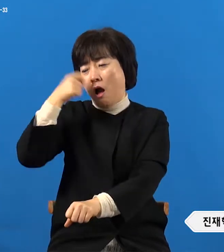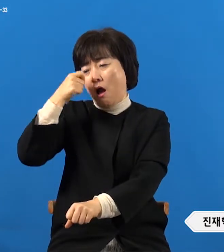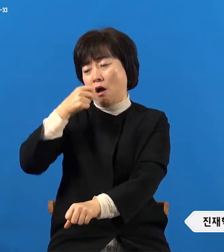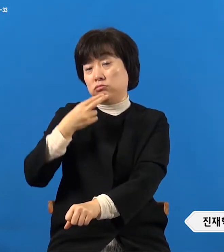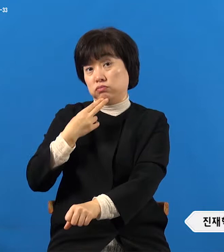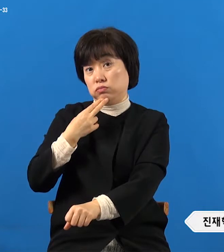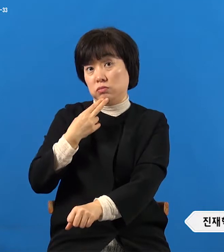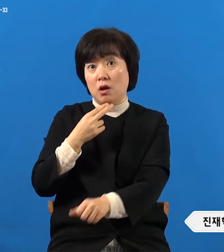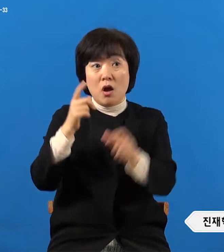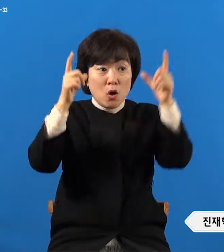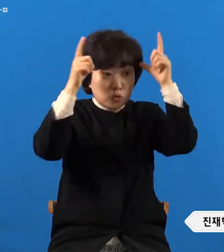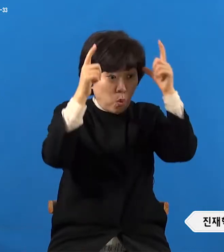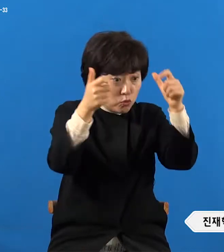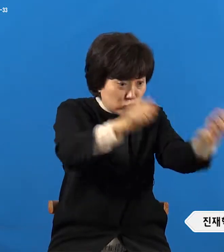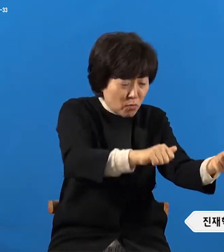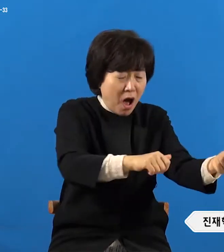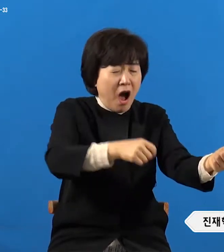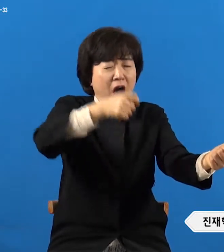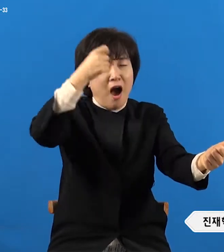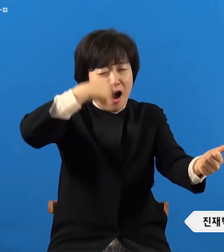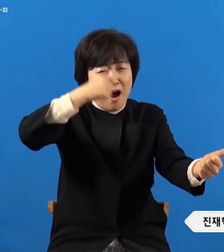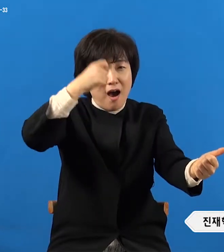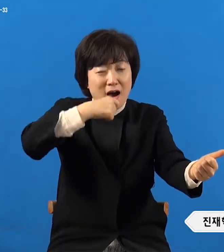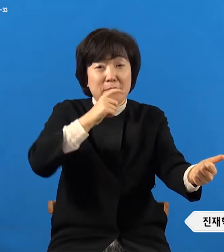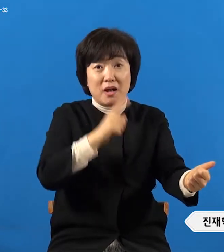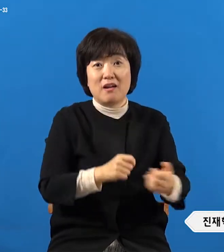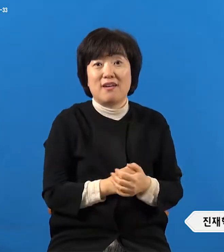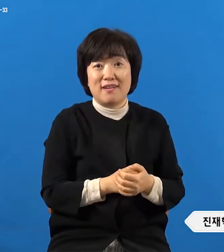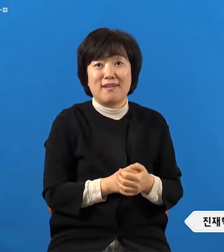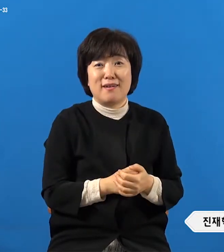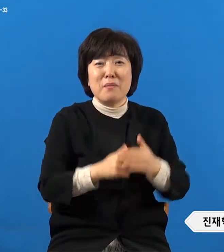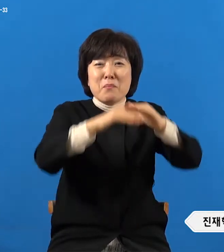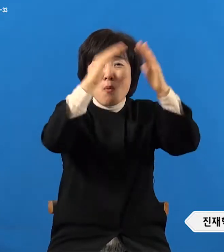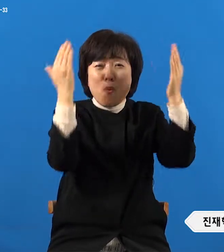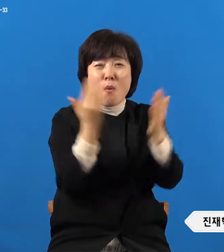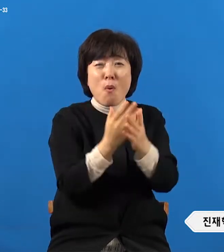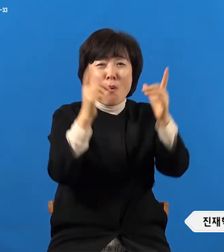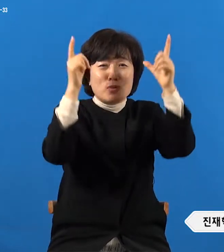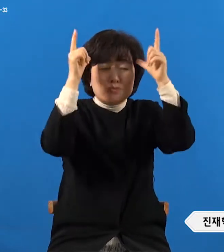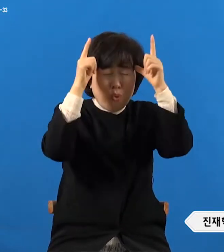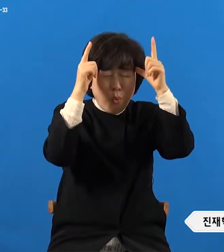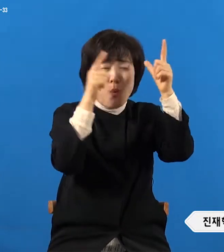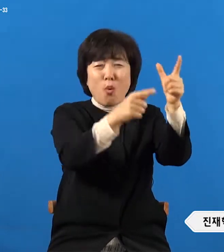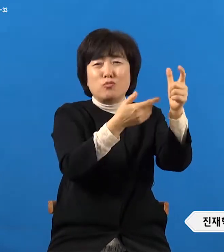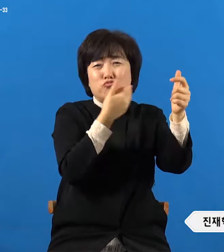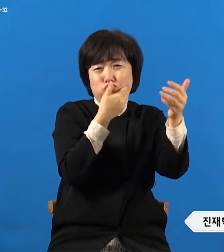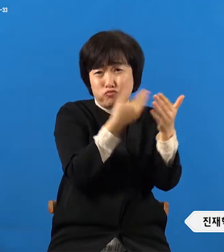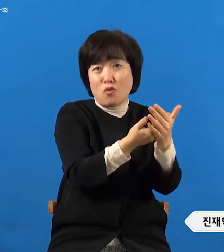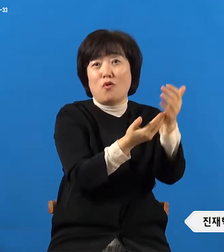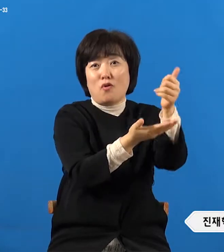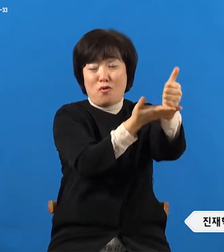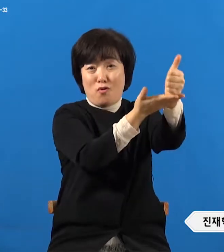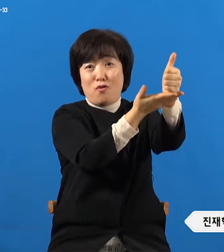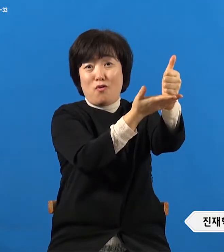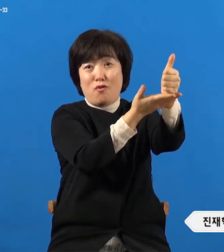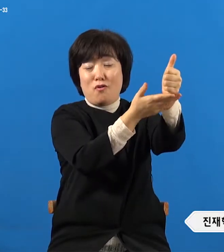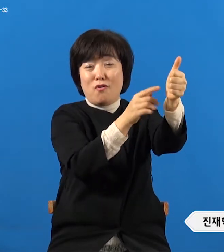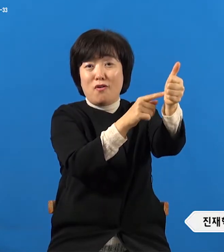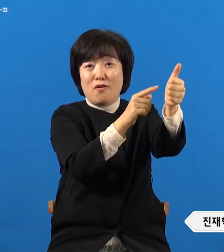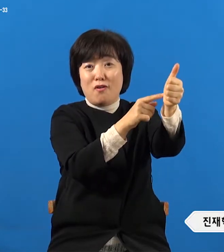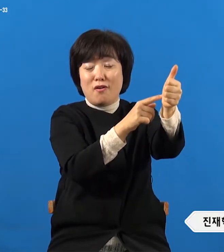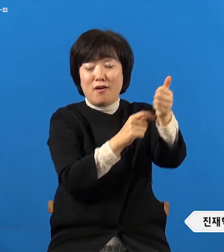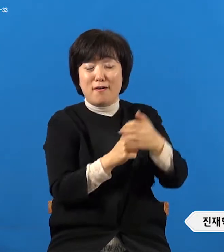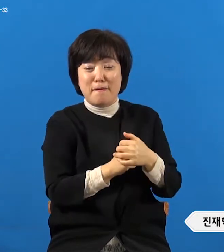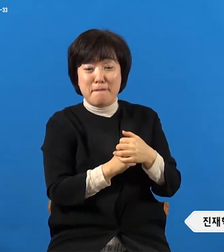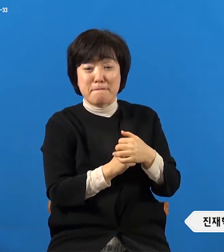않지만 소가 죽으면 운다. 모든 게 소가 중요합니다. 그런데 그들에게 가지고 있는